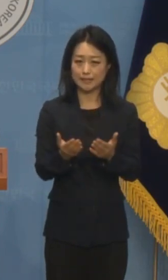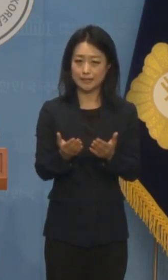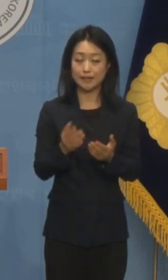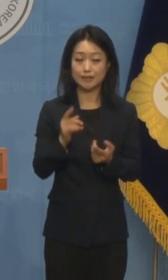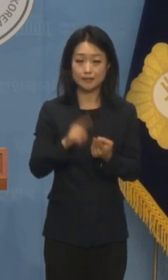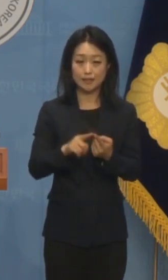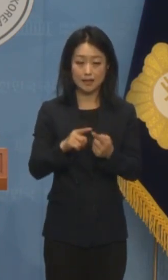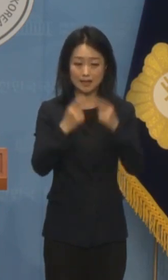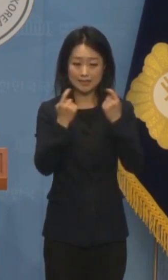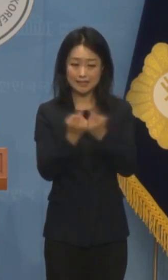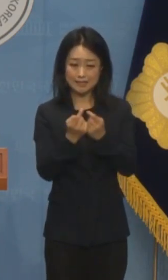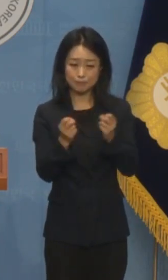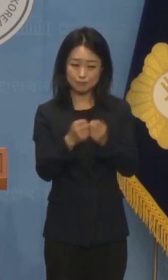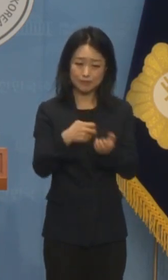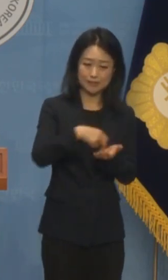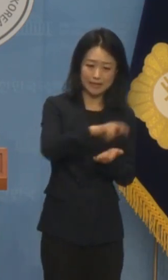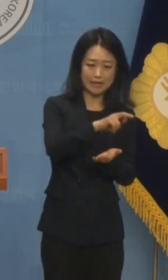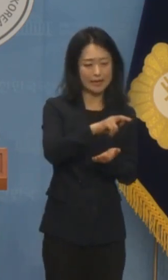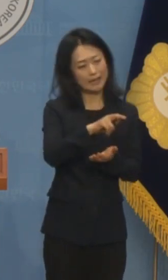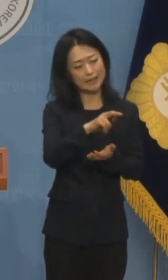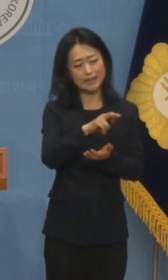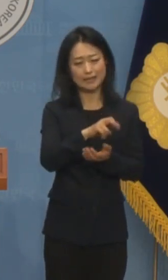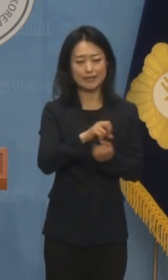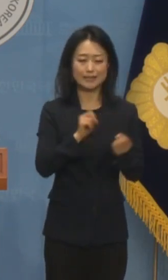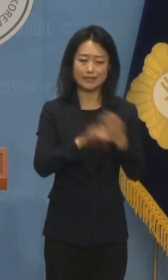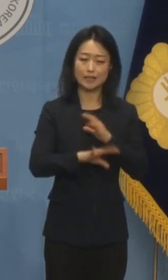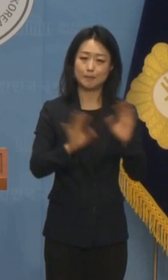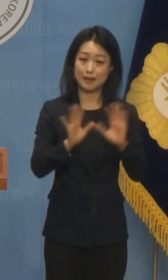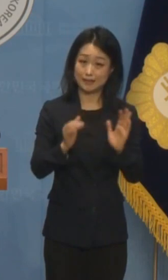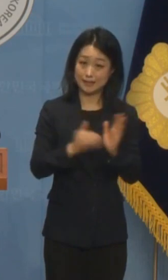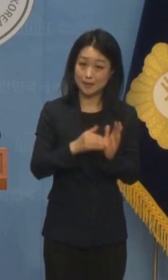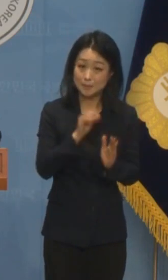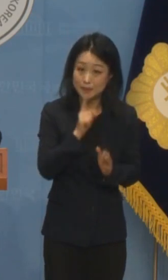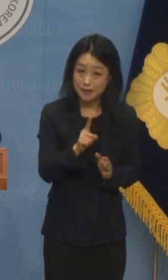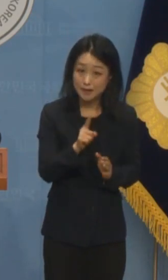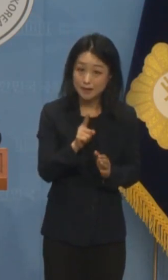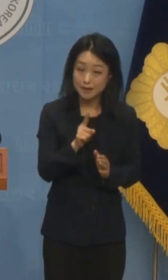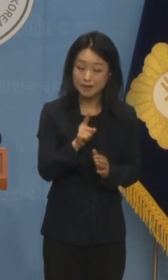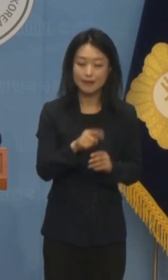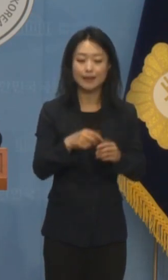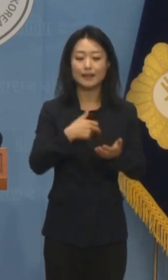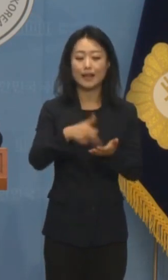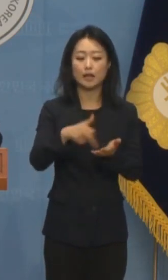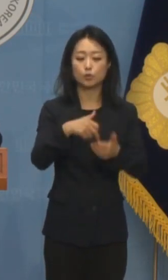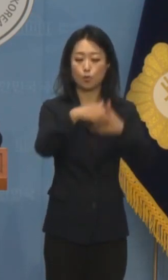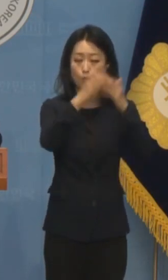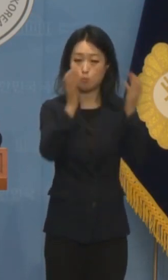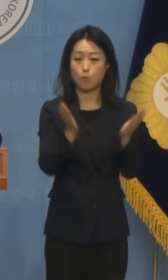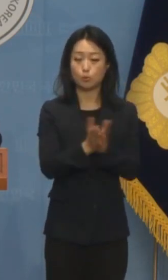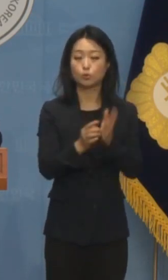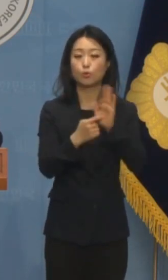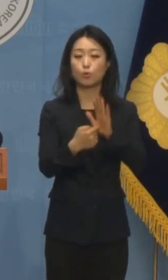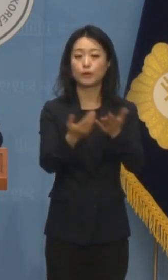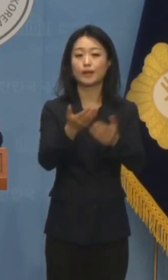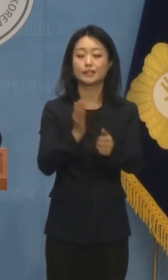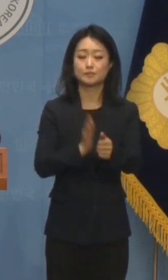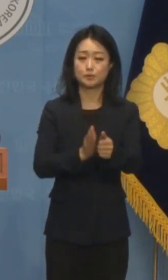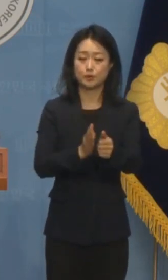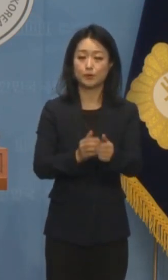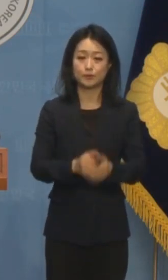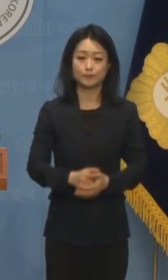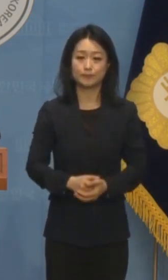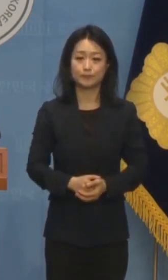것이 적절치 않아 답을 할 수 없었다면 모든 카톡 문자 메시지를 공개하십시오